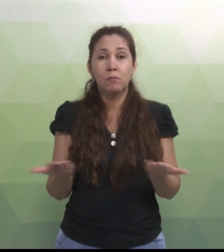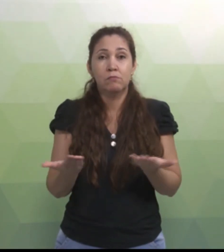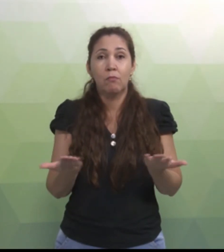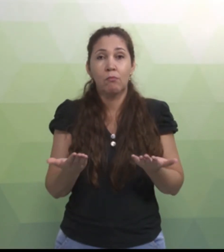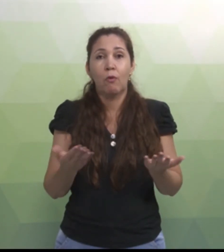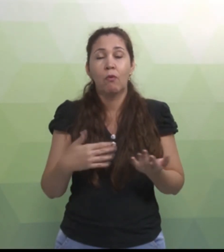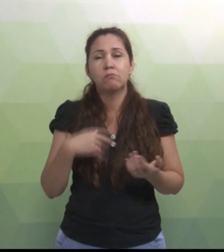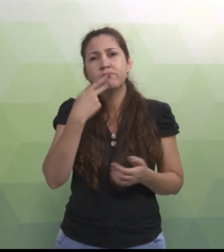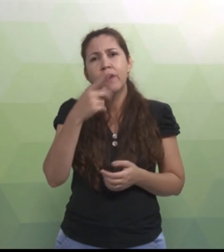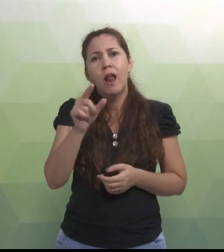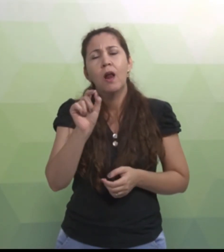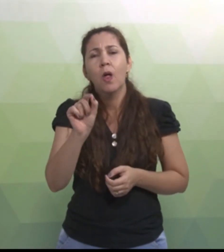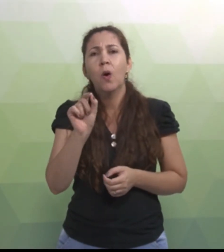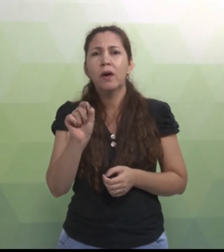Agora, vou falar para vocês,